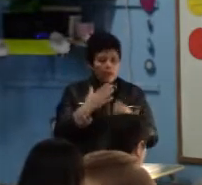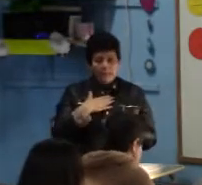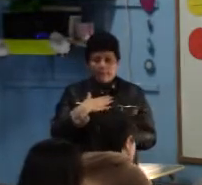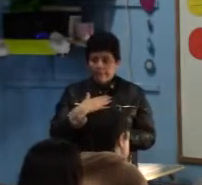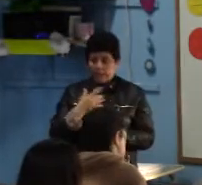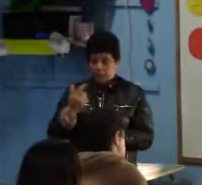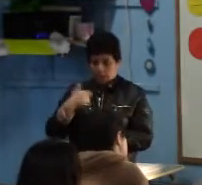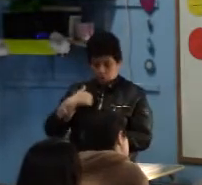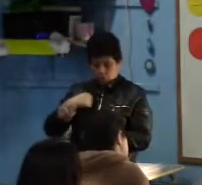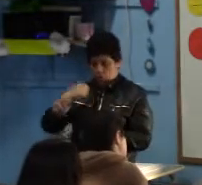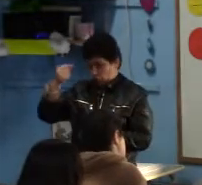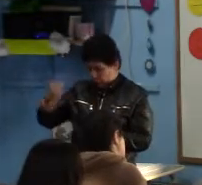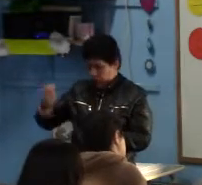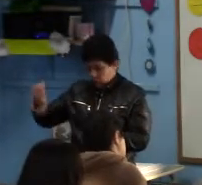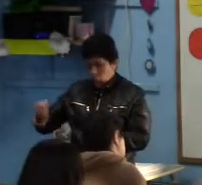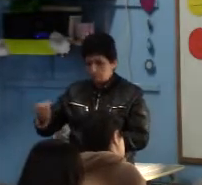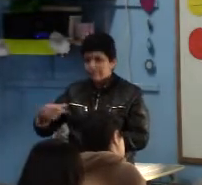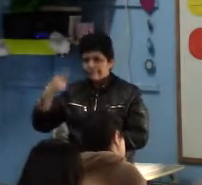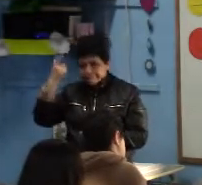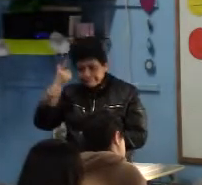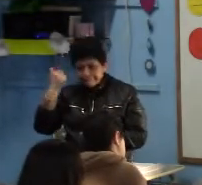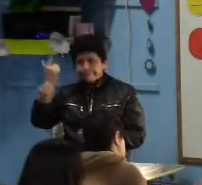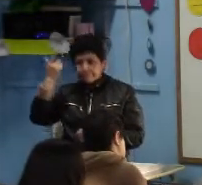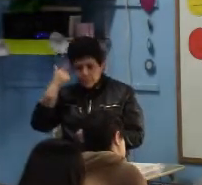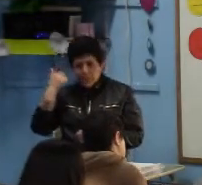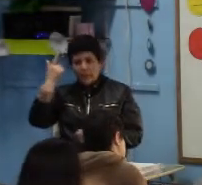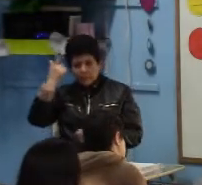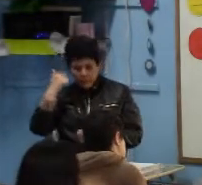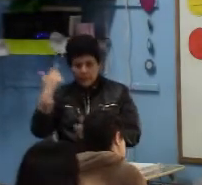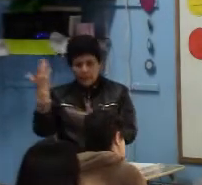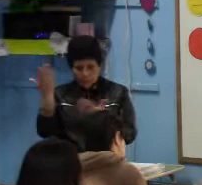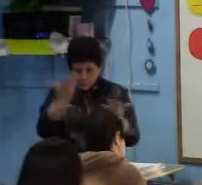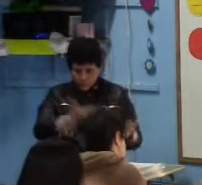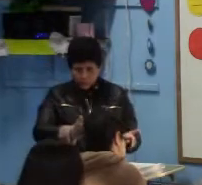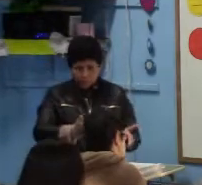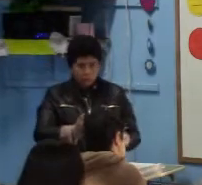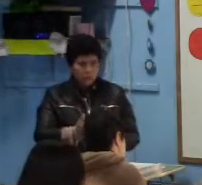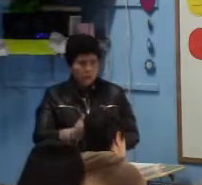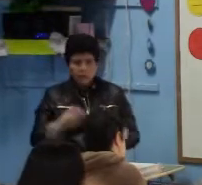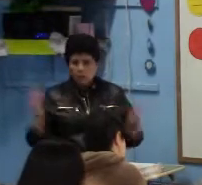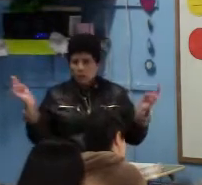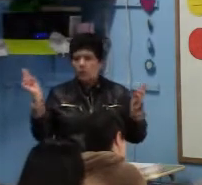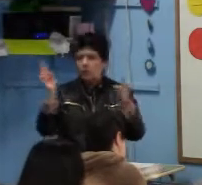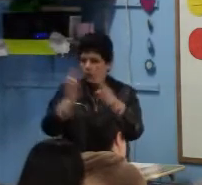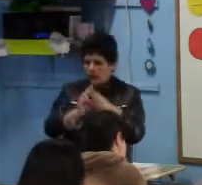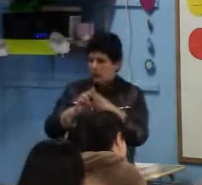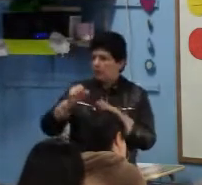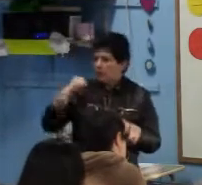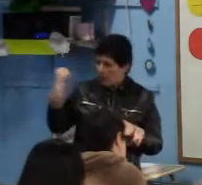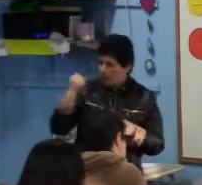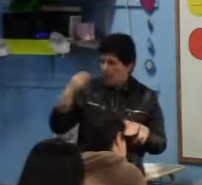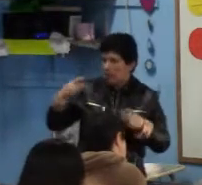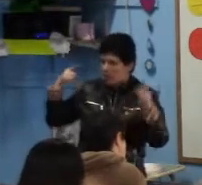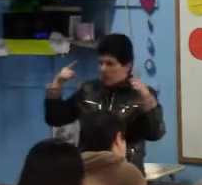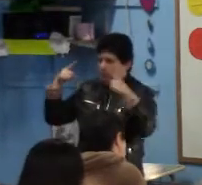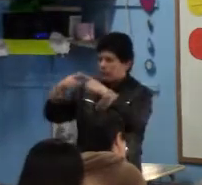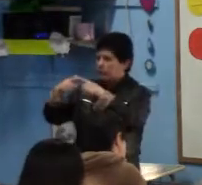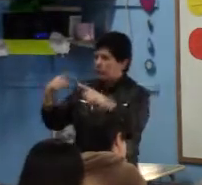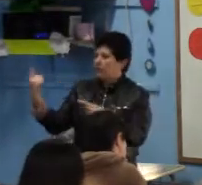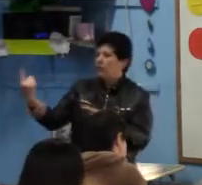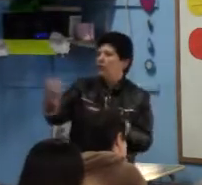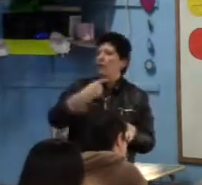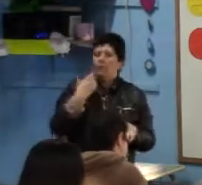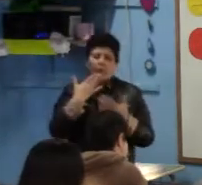nosotros aprendamos a conocerlos. Creo que estos encuentros tienen ese propósito,